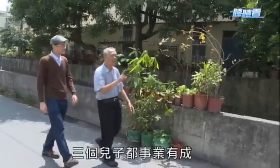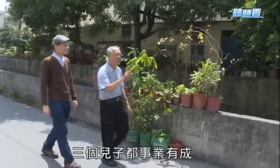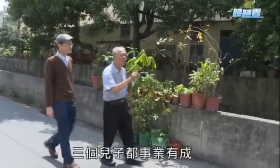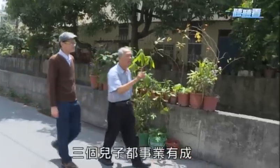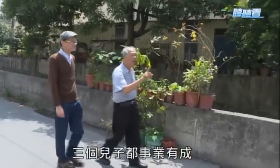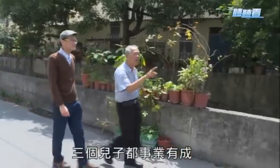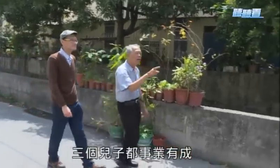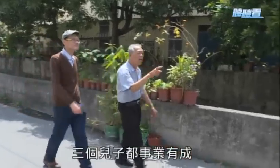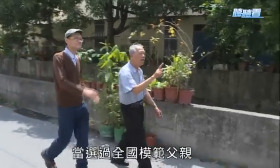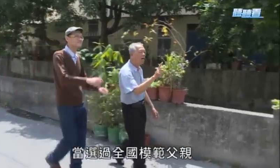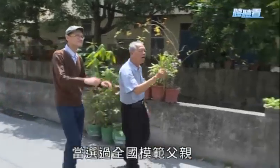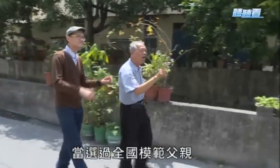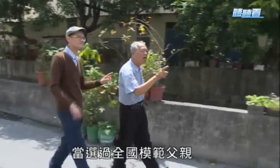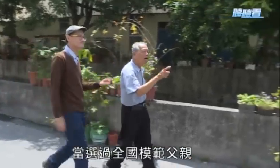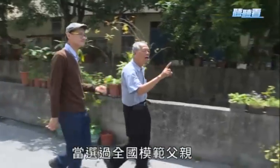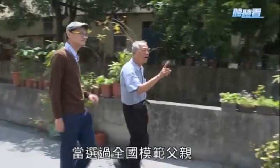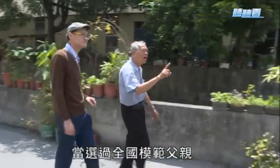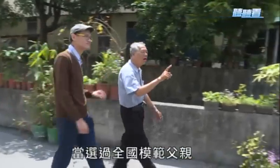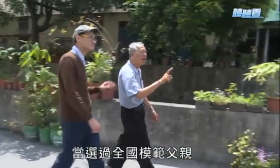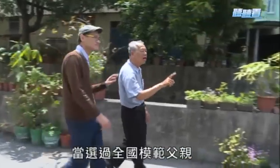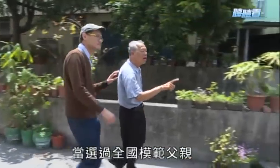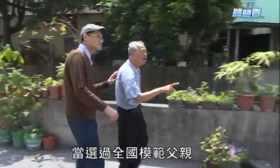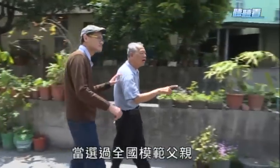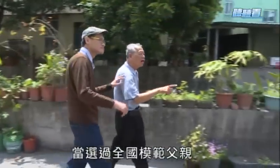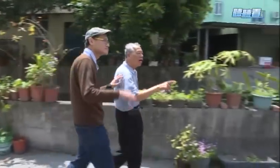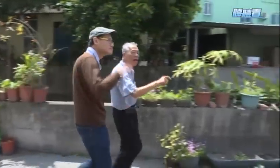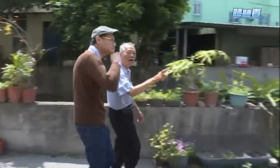业有成，当选过全国模范父亲呢。